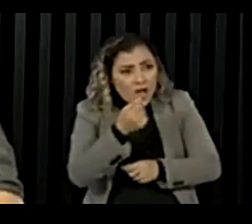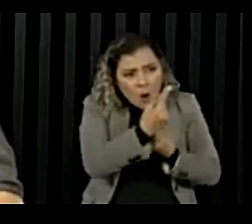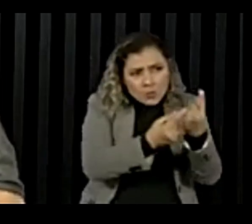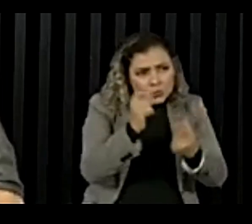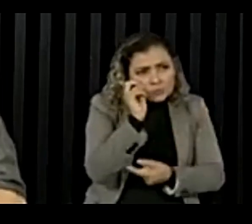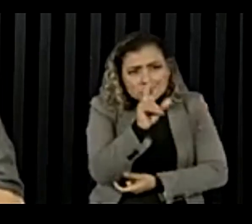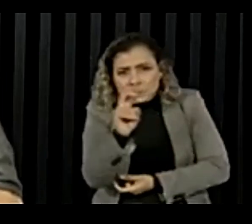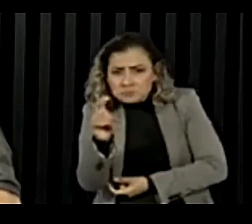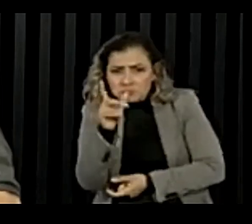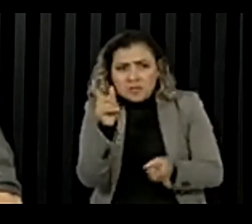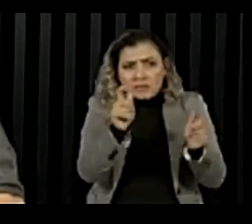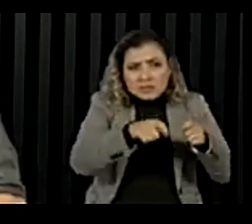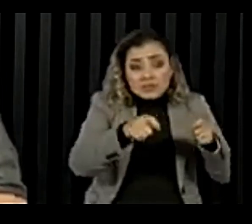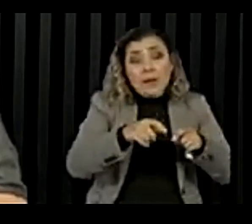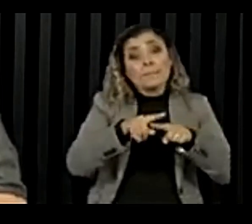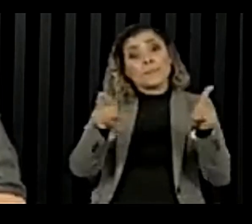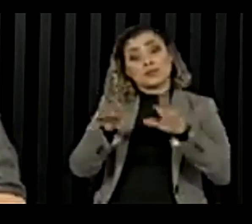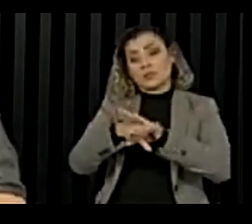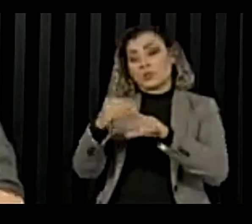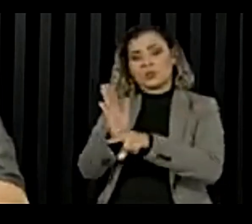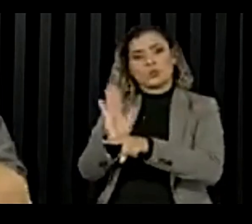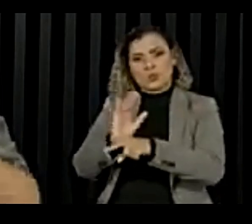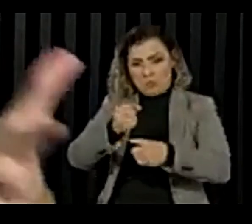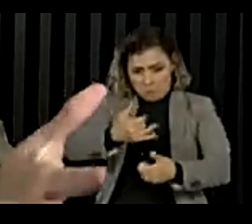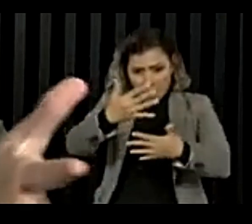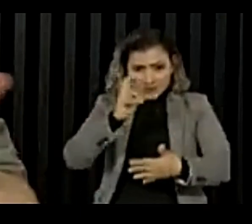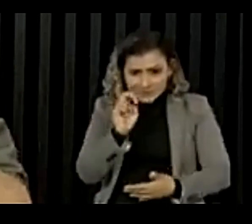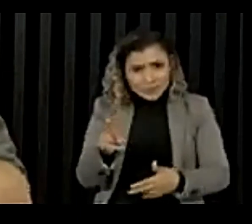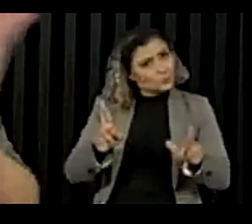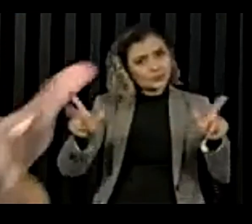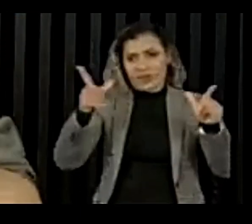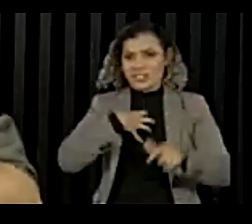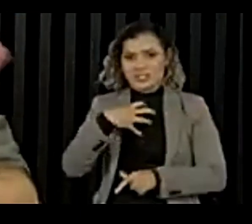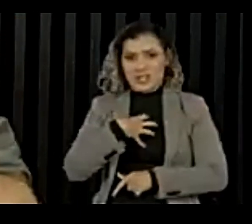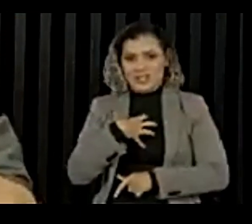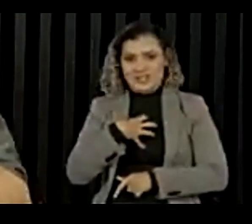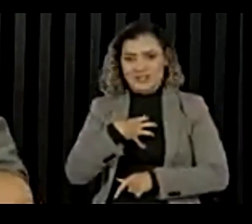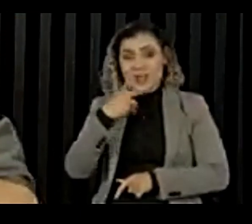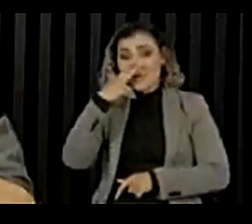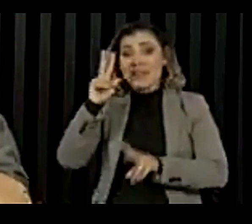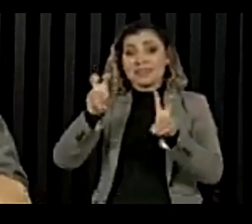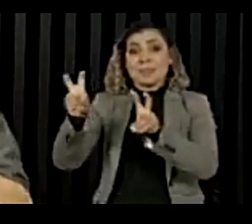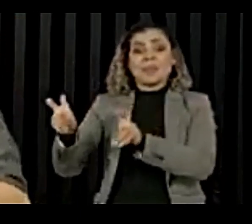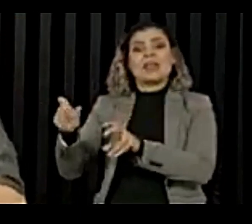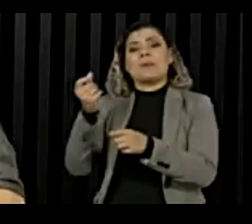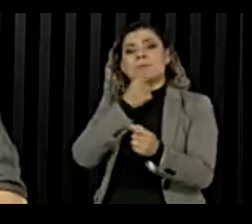no YouTube é mais difícil ainda, porque comentário de YouTube ali é muito sobre